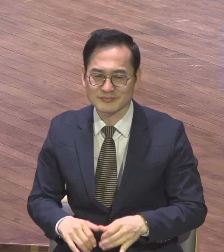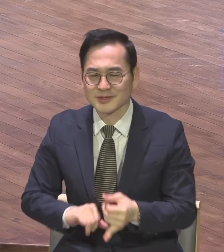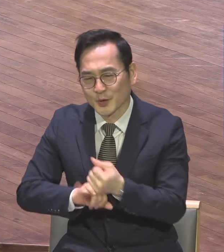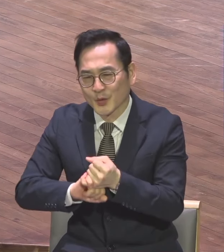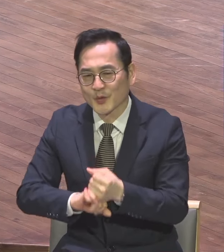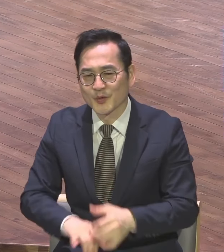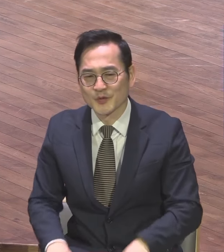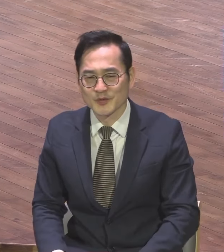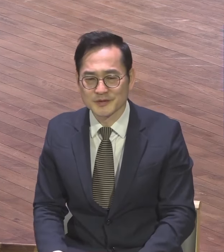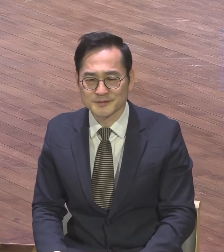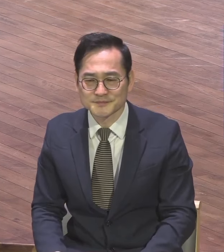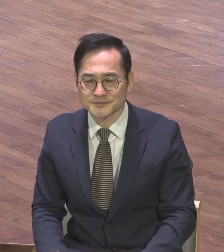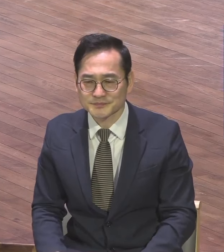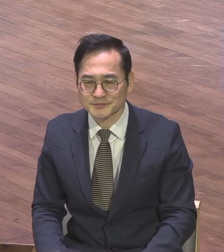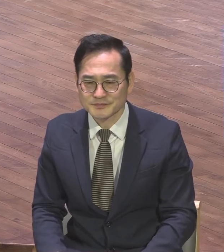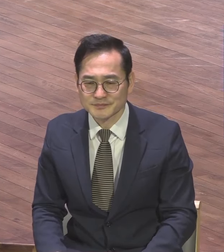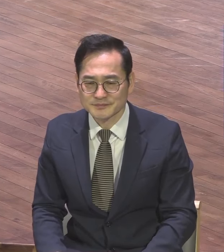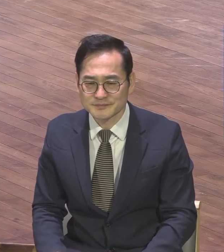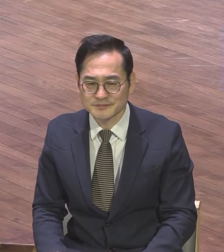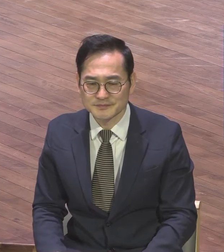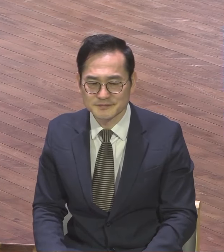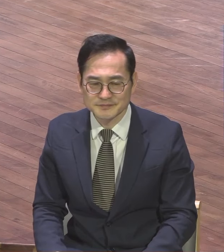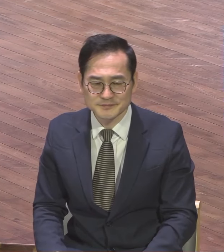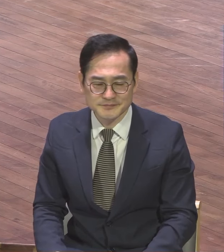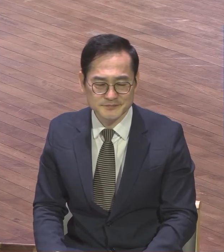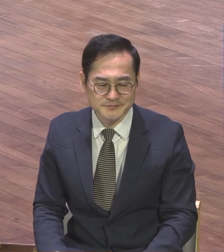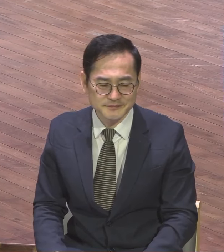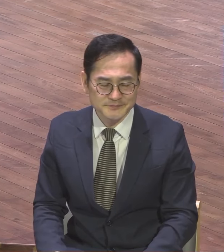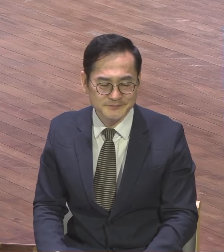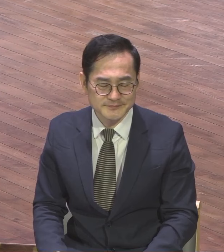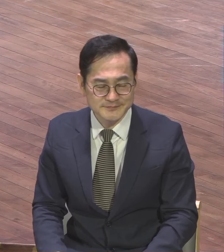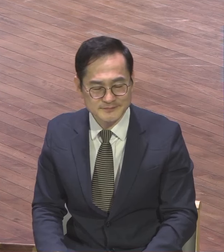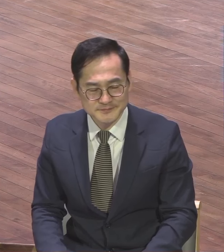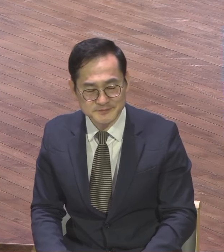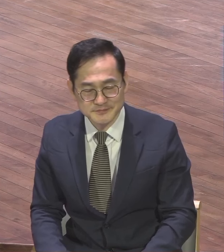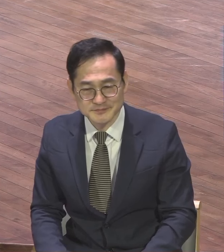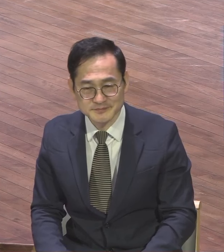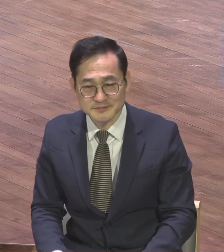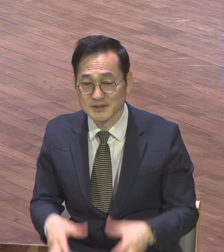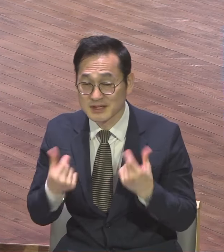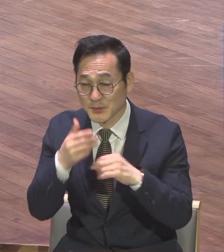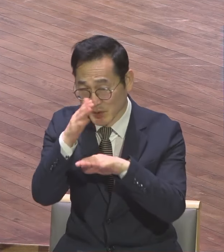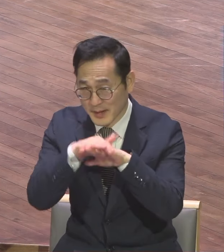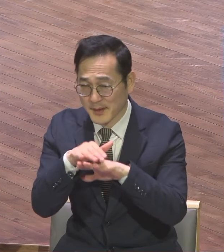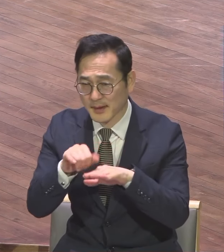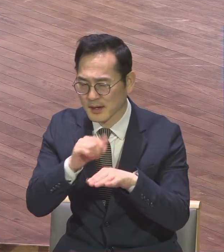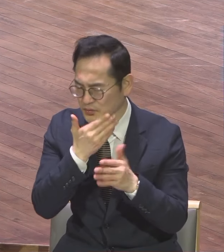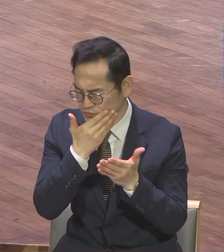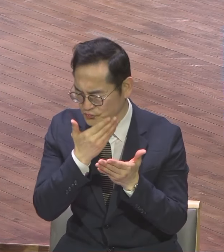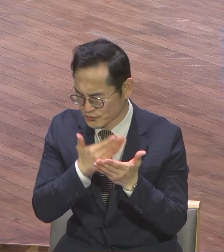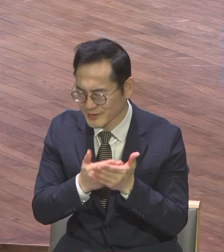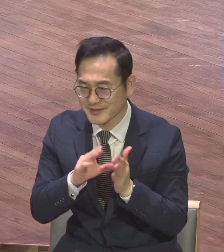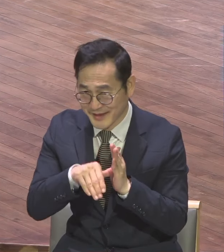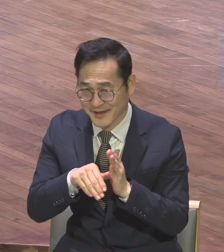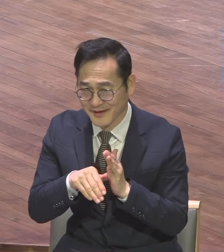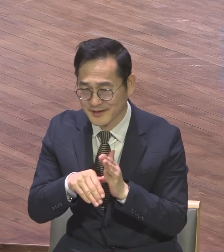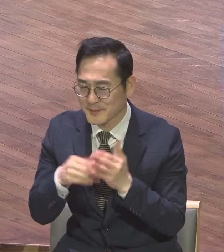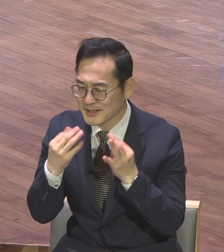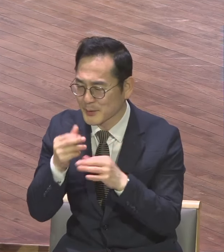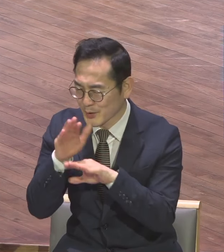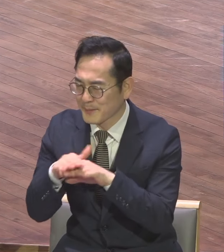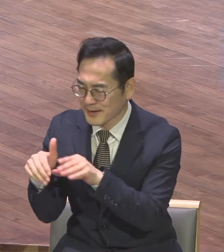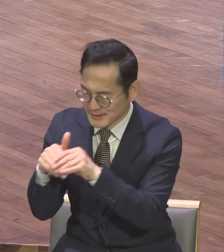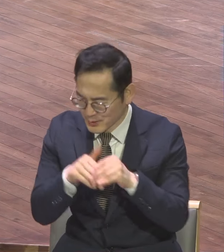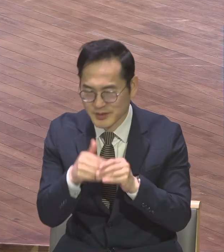그래서 이 아주 중요한 시간이 금요일입니다. 금요일 날 나와서 다 그렇게